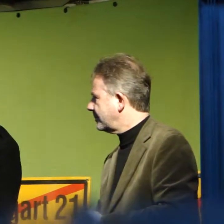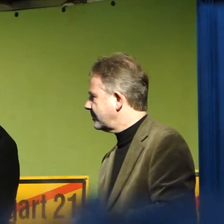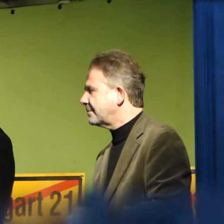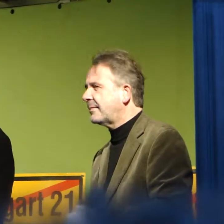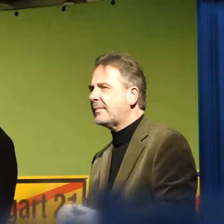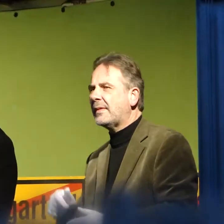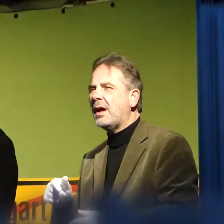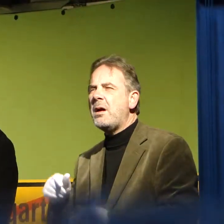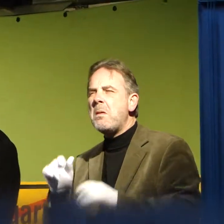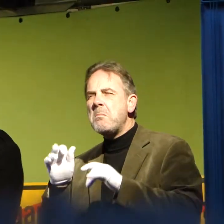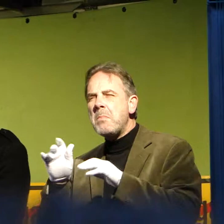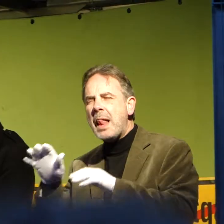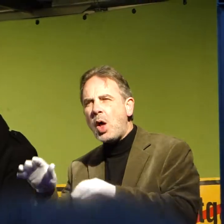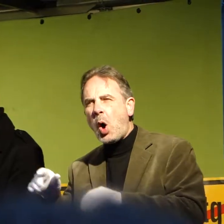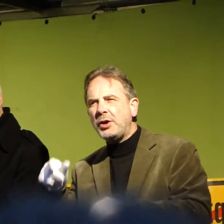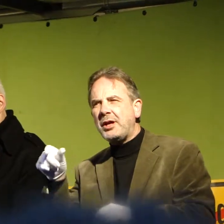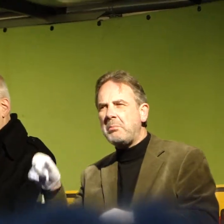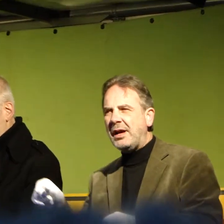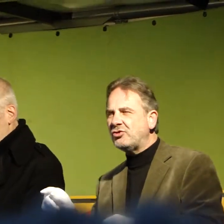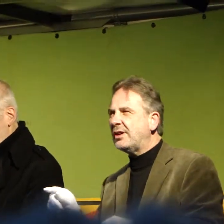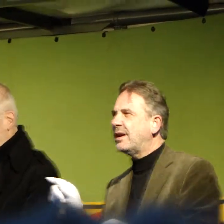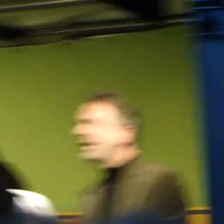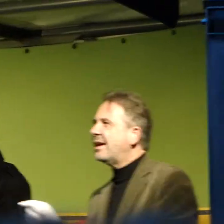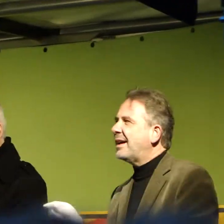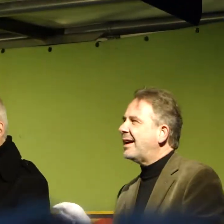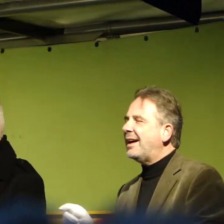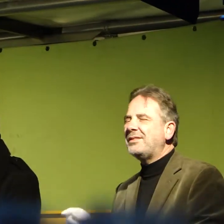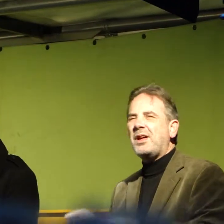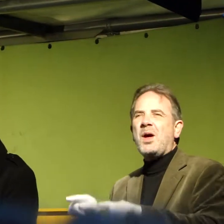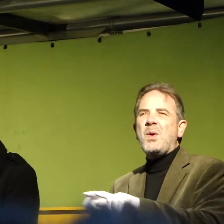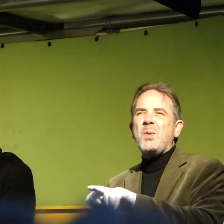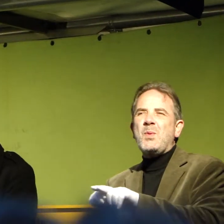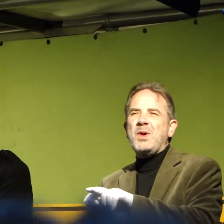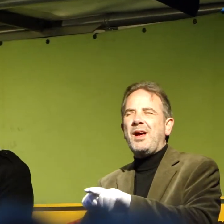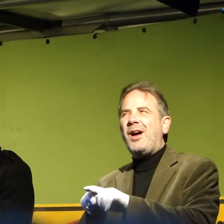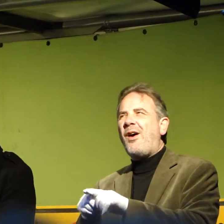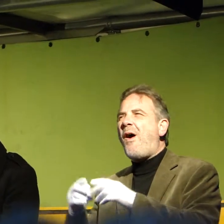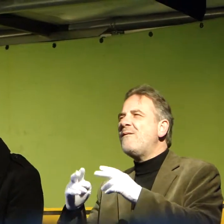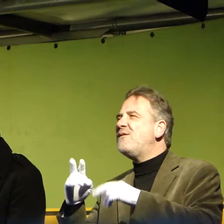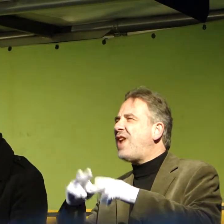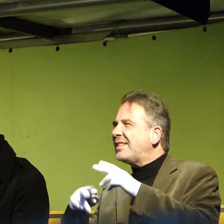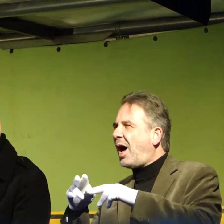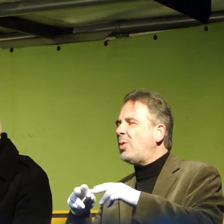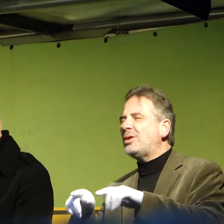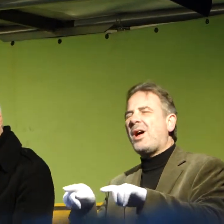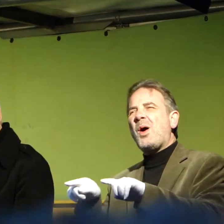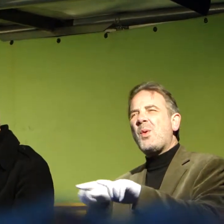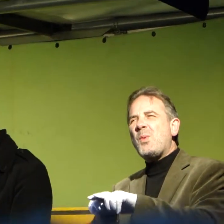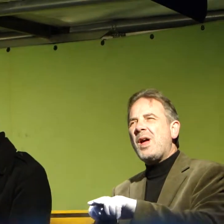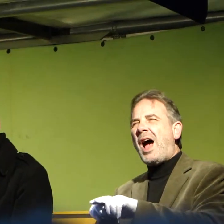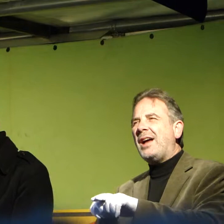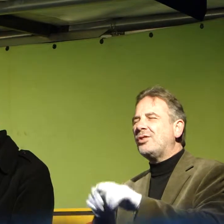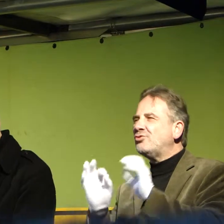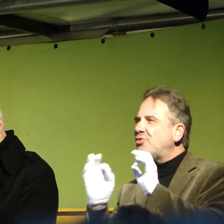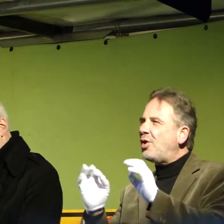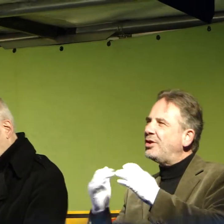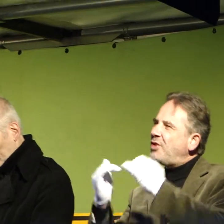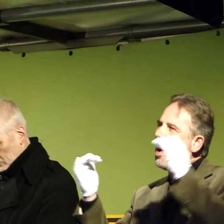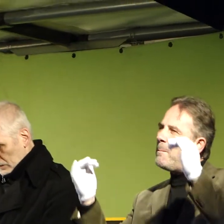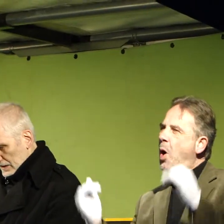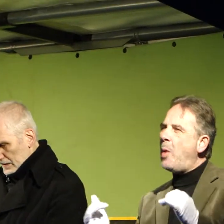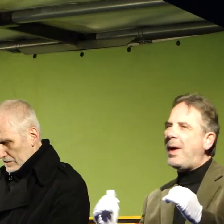Bahnhof benutzen, ist er so vertraut wie ein Möbel, das sie schon immer in der Wohnung hatten. Und ich glaube, sie gehören